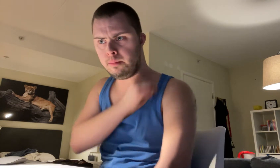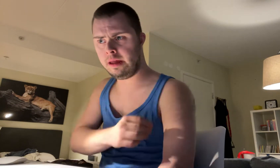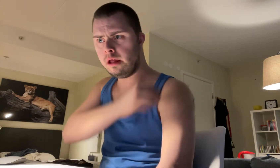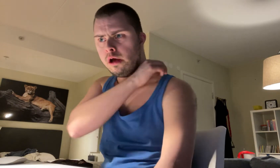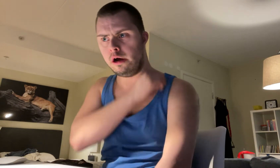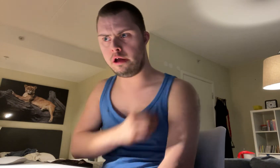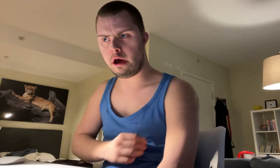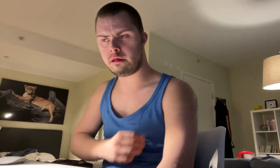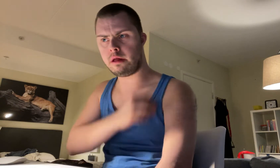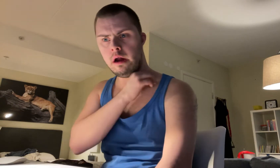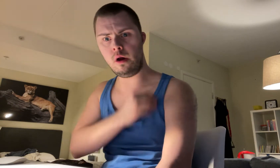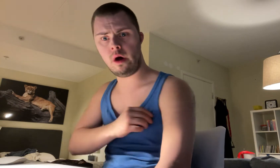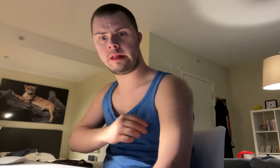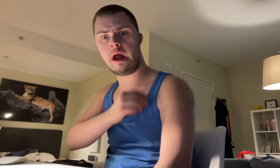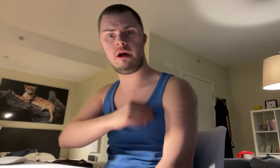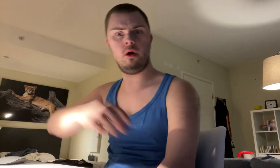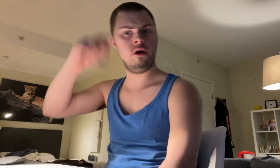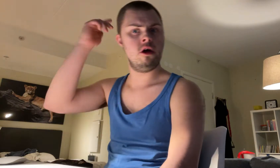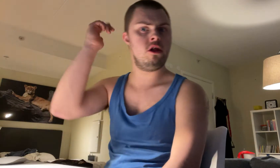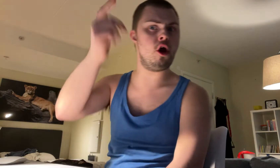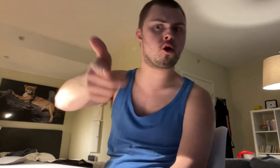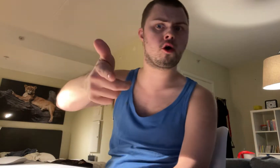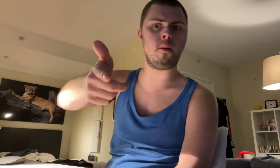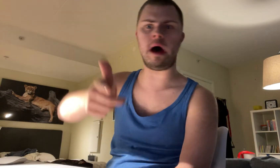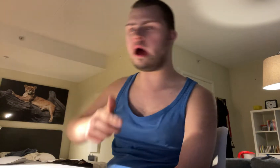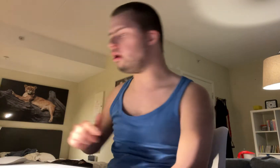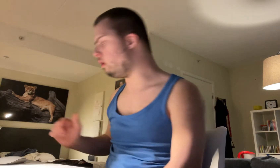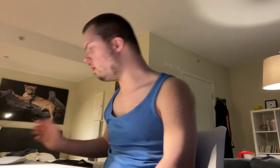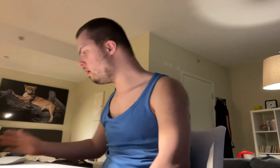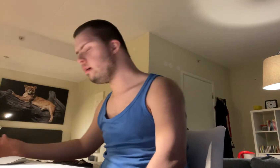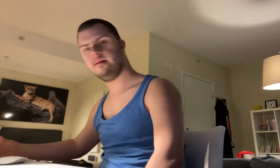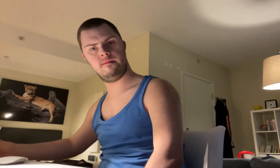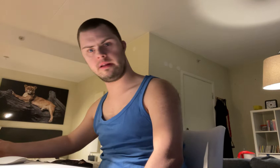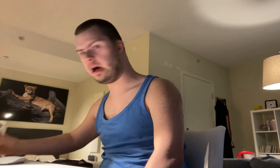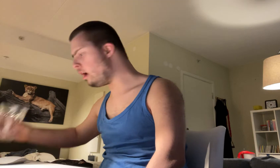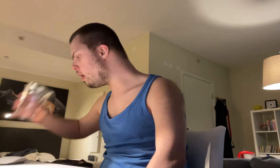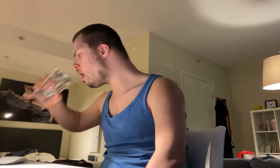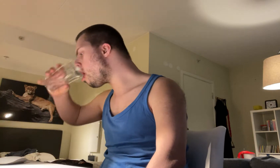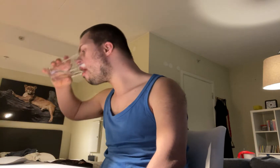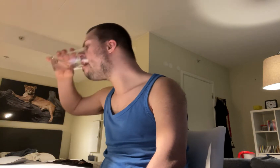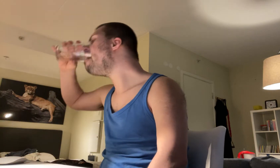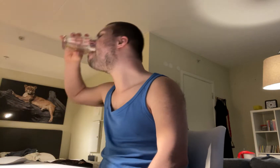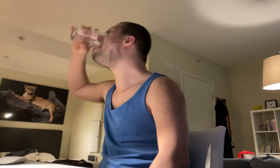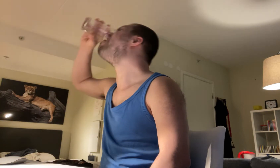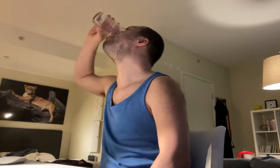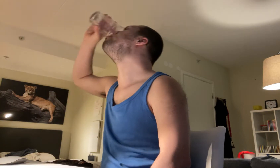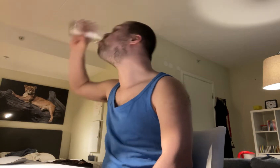min röstlåt här nu. Nu kommer här nu. Vänta.